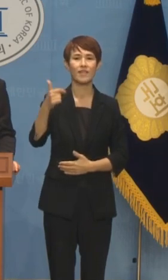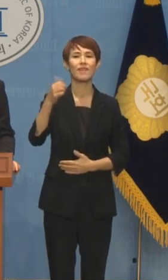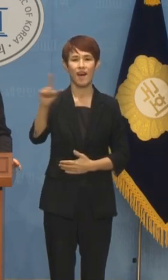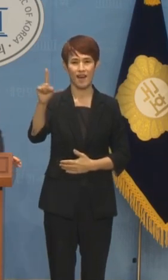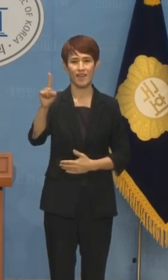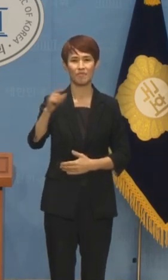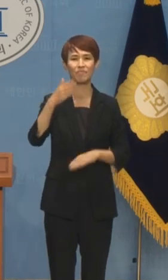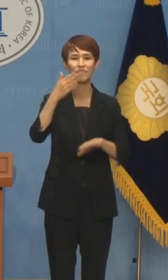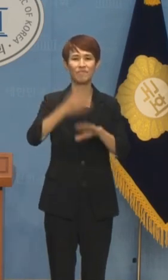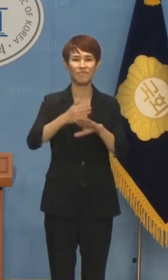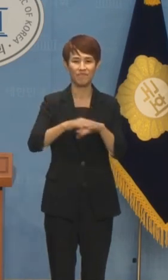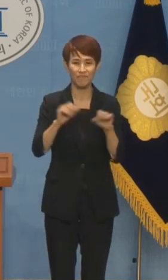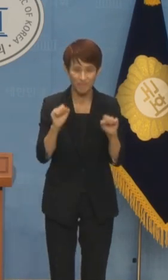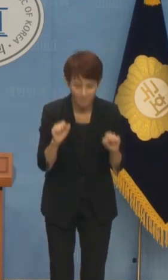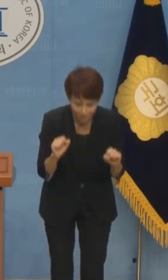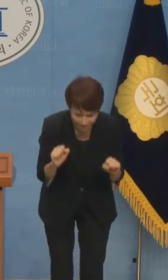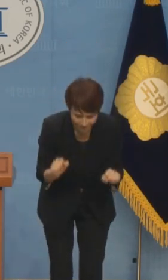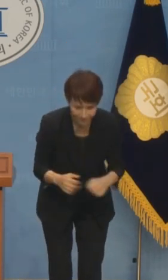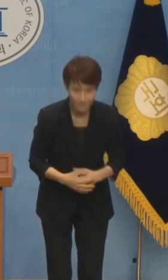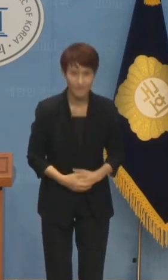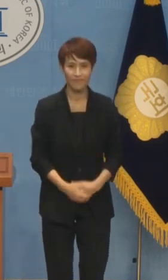감사합니다.